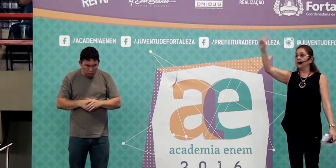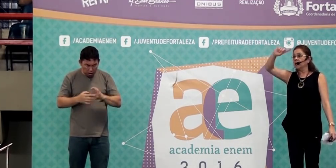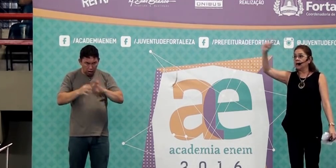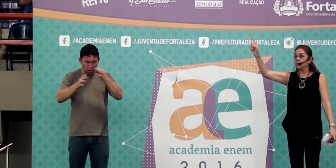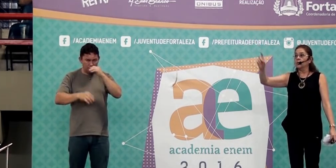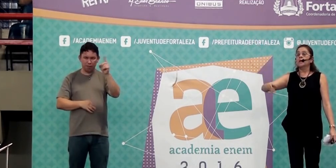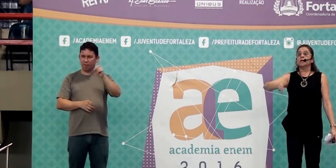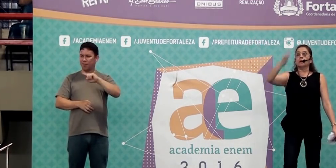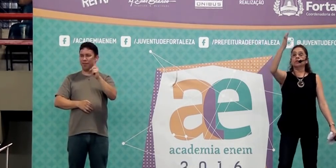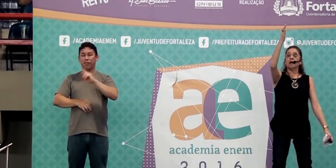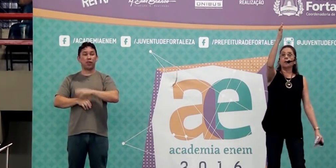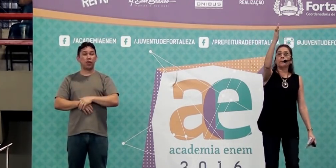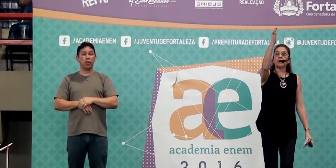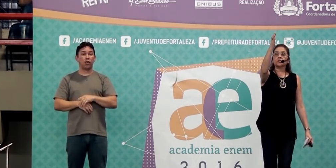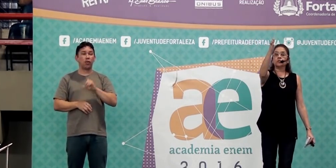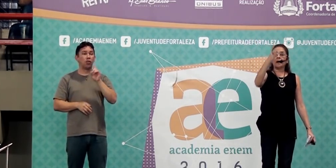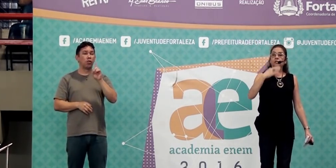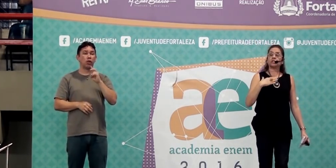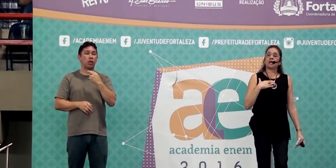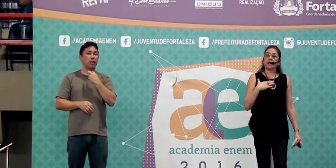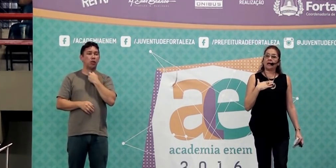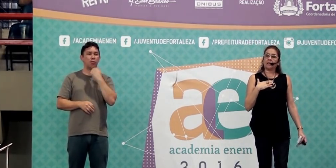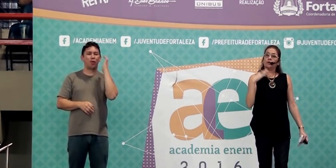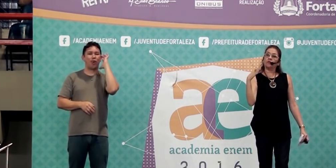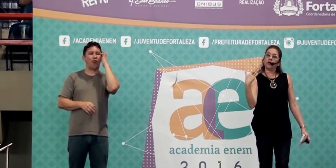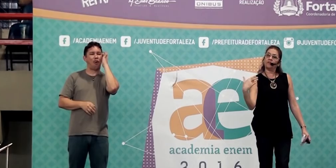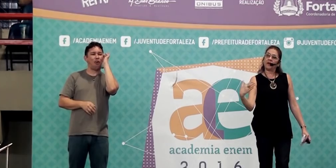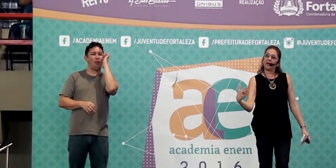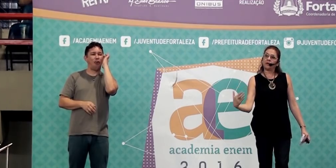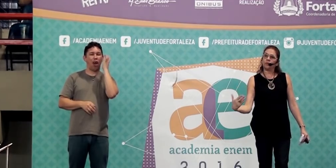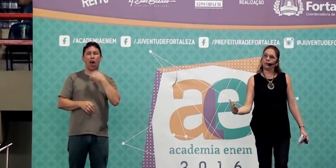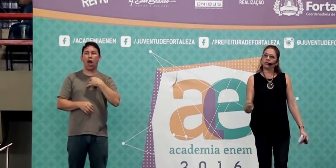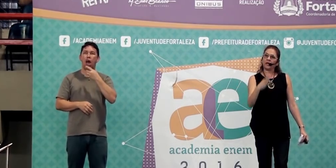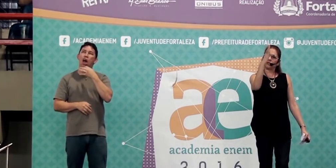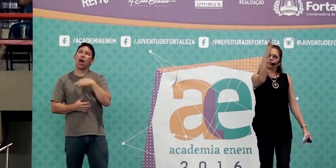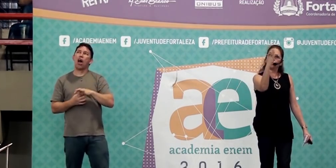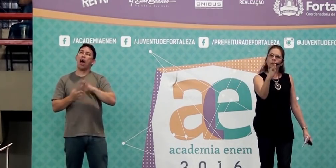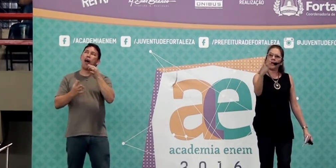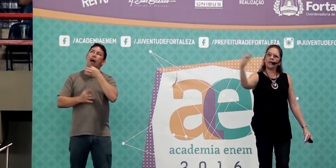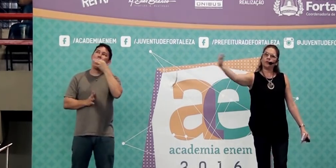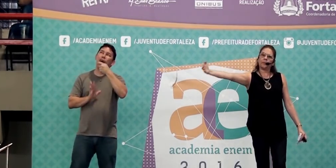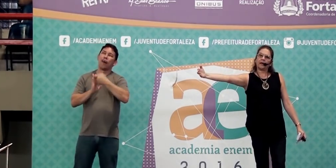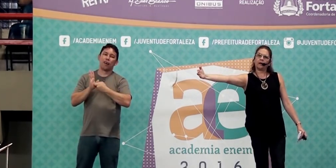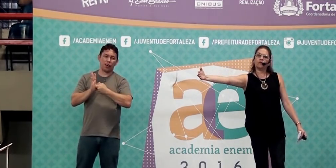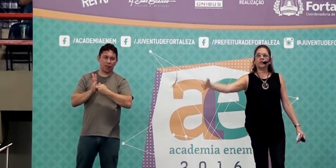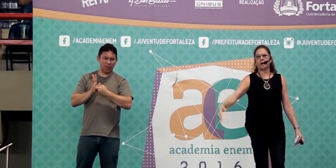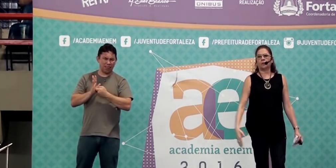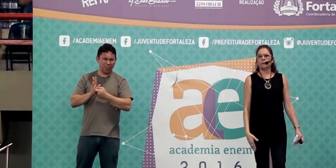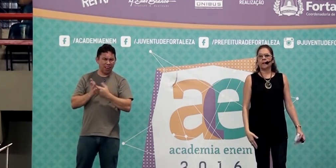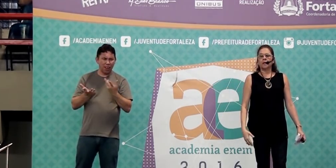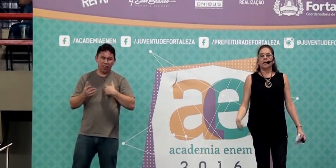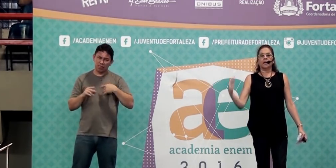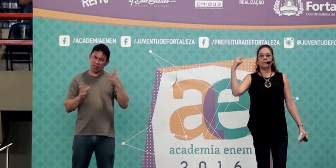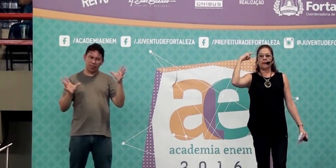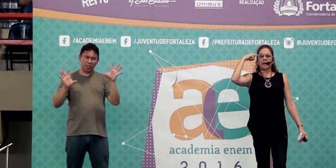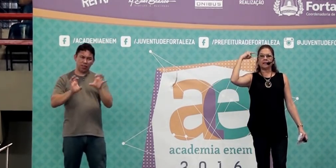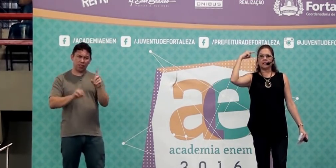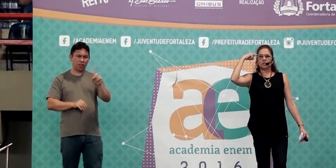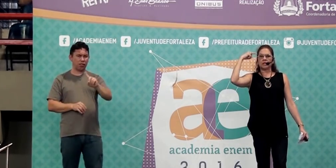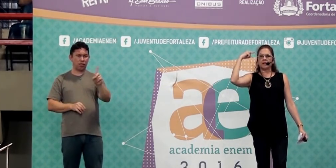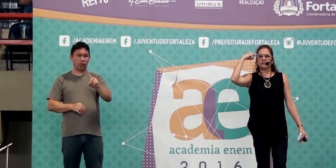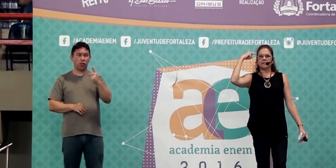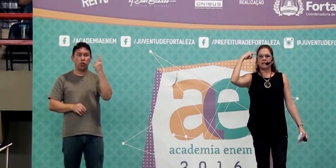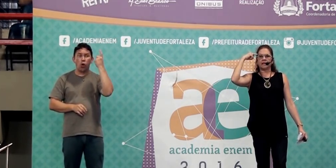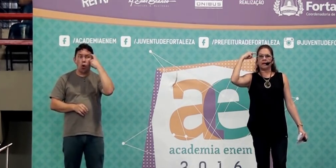expliquei? Não, que eu não posso achar que eu vou falar no meu texto do meio para o final. Lembrar